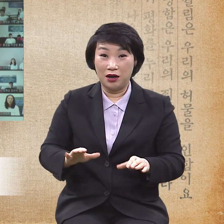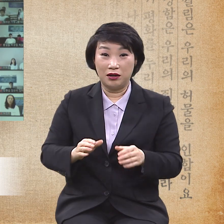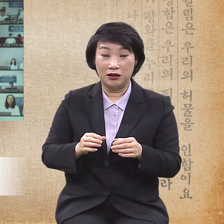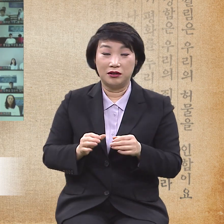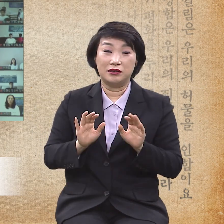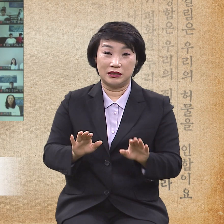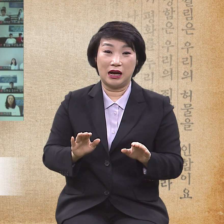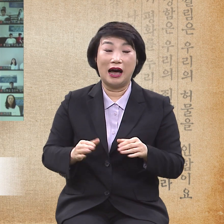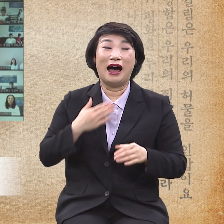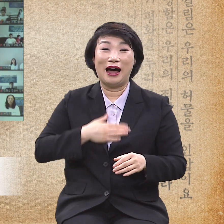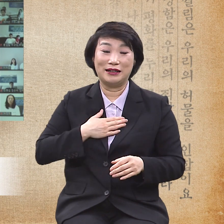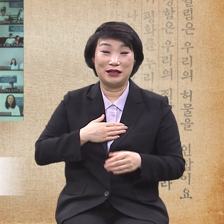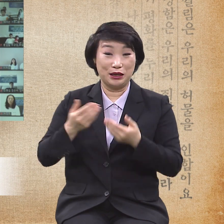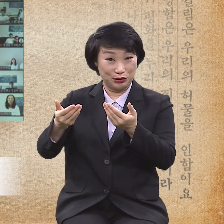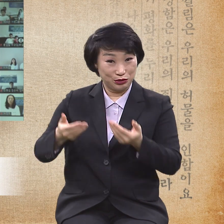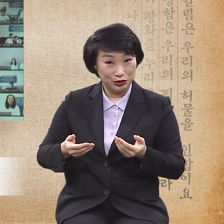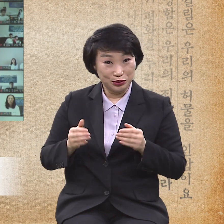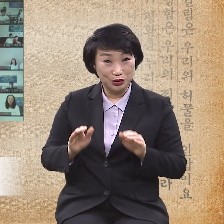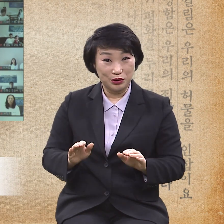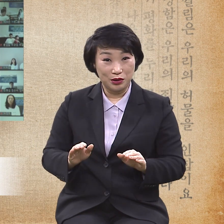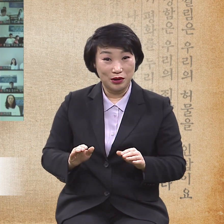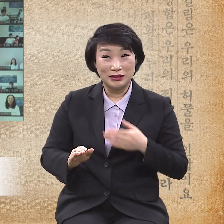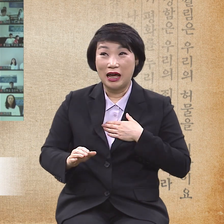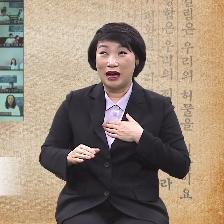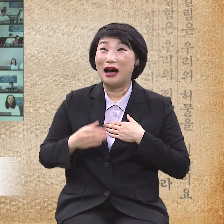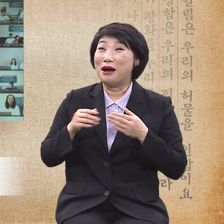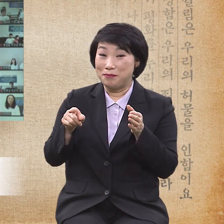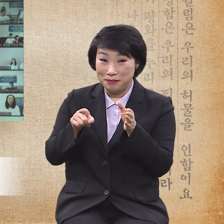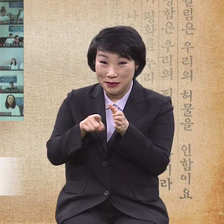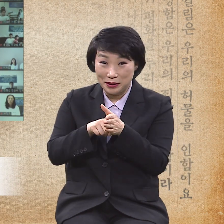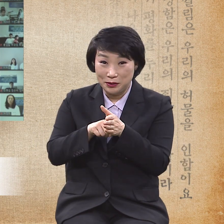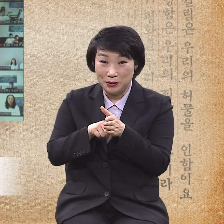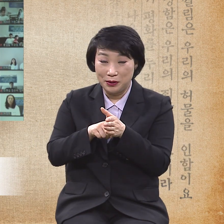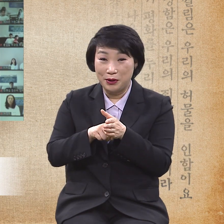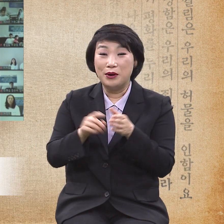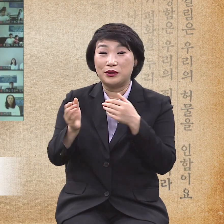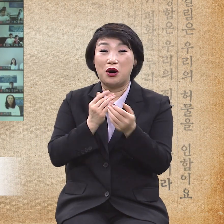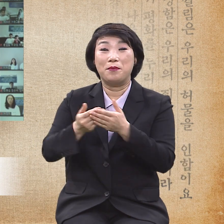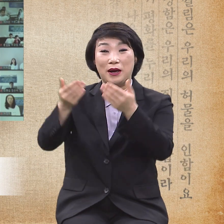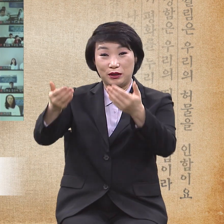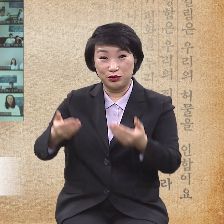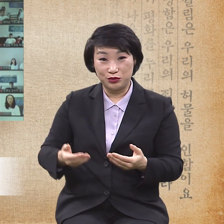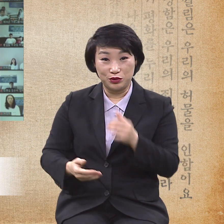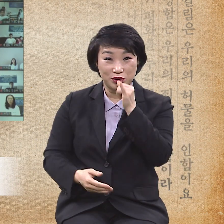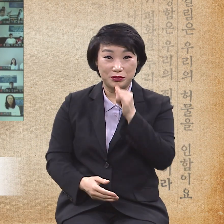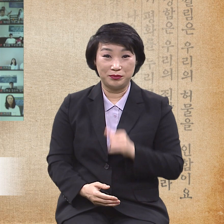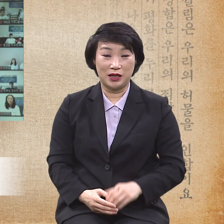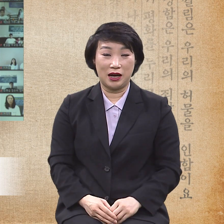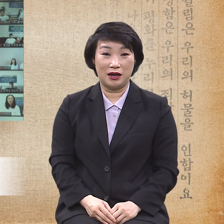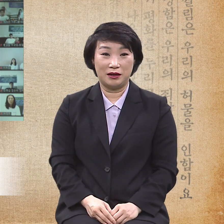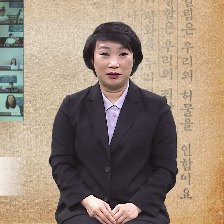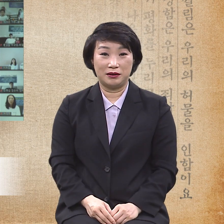하시고 알게 하시고 받아들이게 하시고 경험하게 하셔서